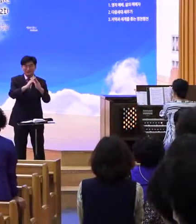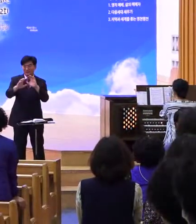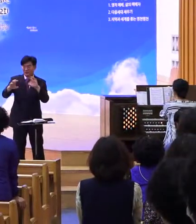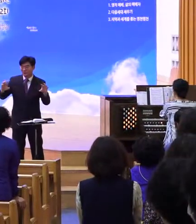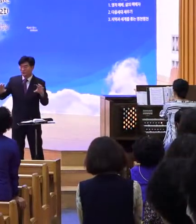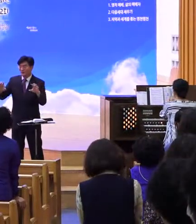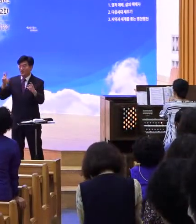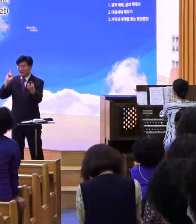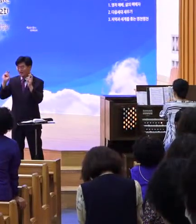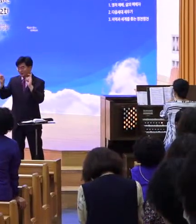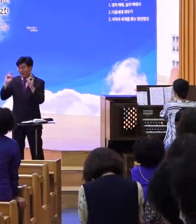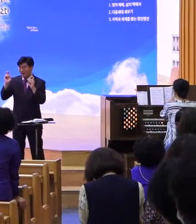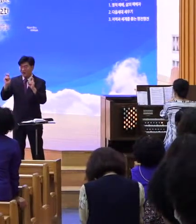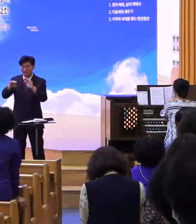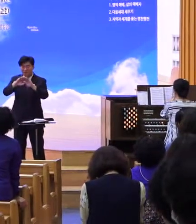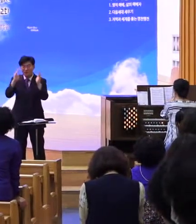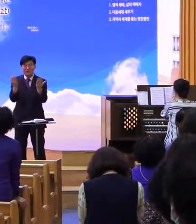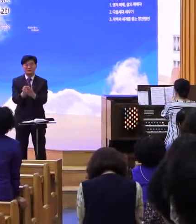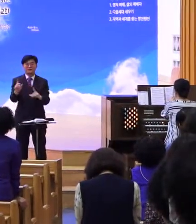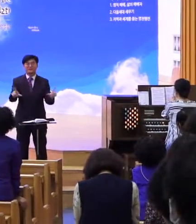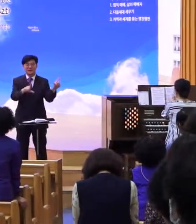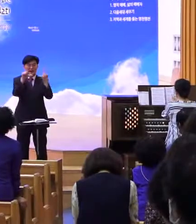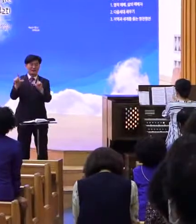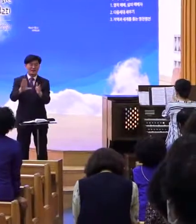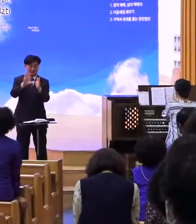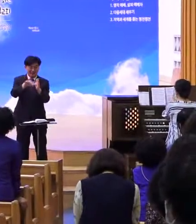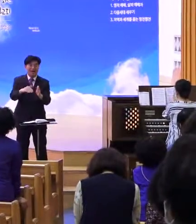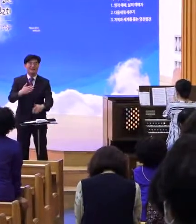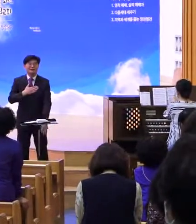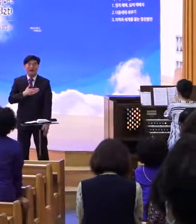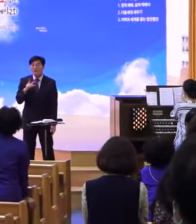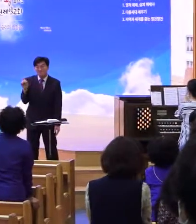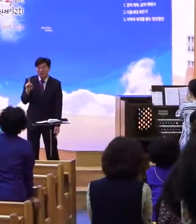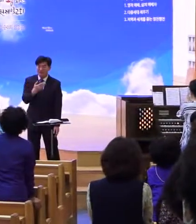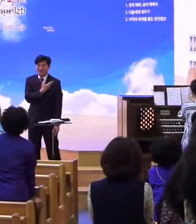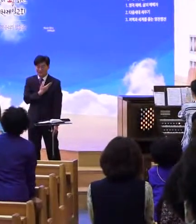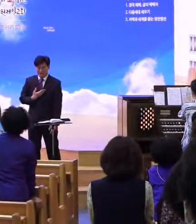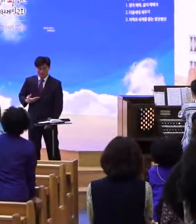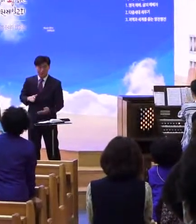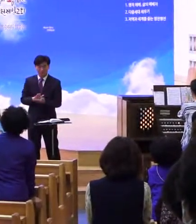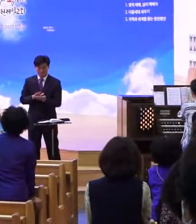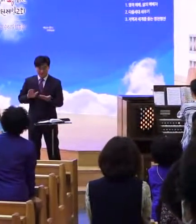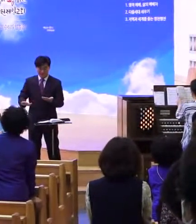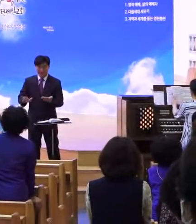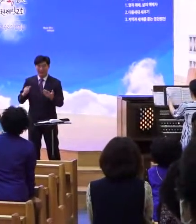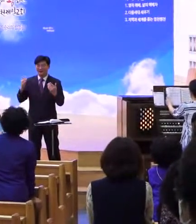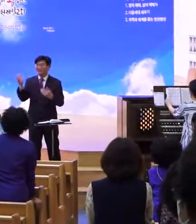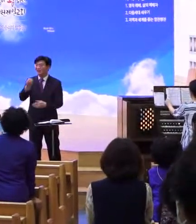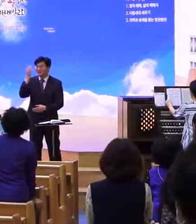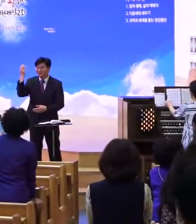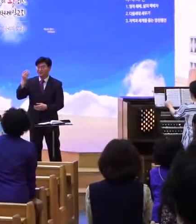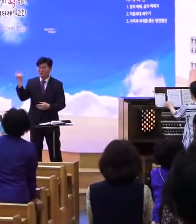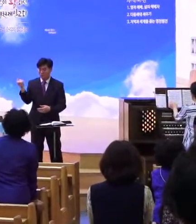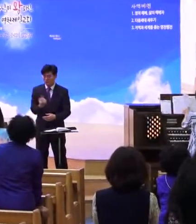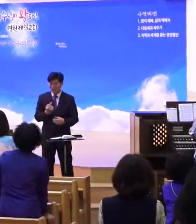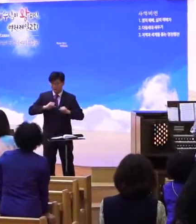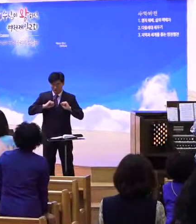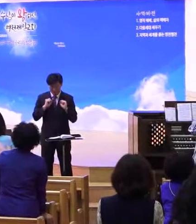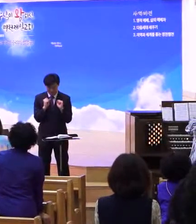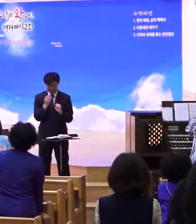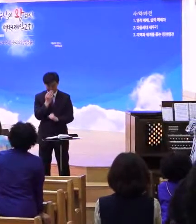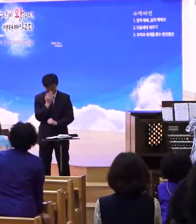속에서, 직장과 모든 삶의 터전에서 여러분이 하나님께 순종하고 성령님께 순종하고 성령께서 일하시는 그